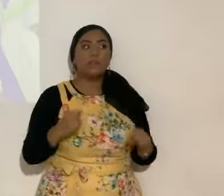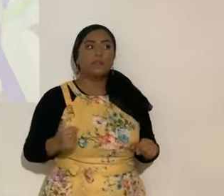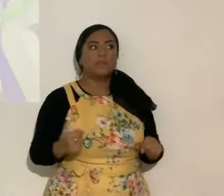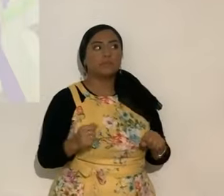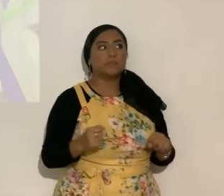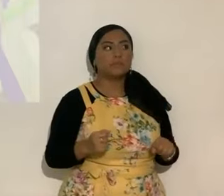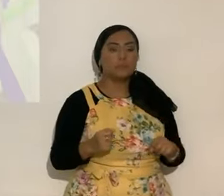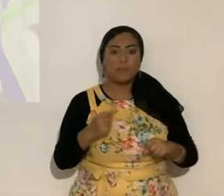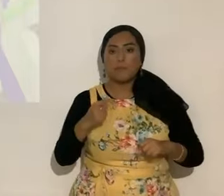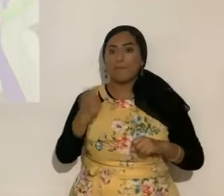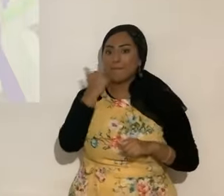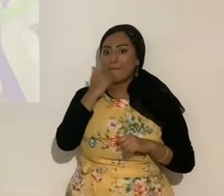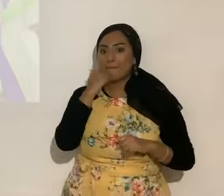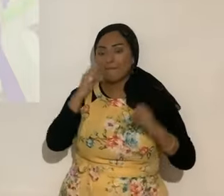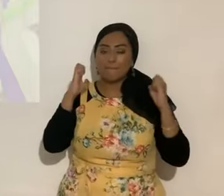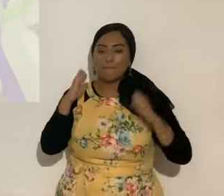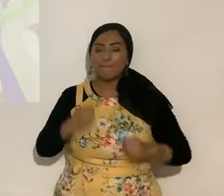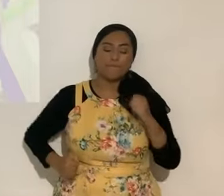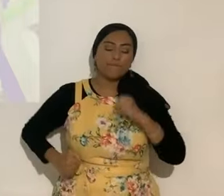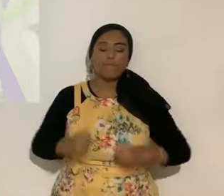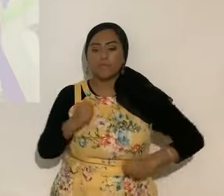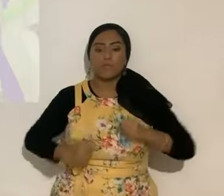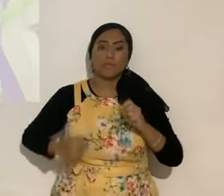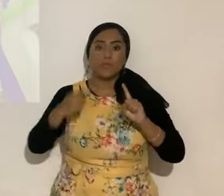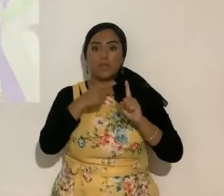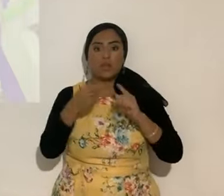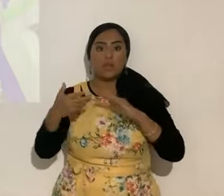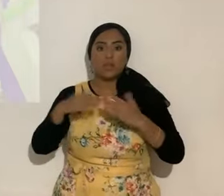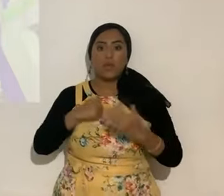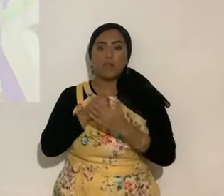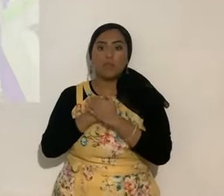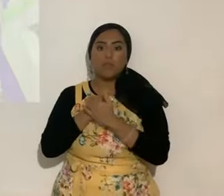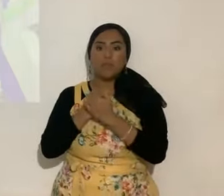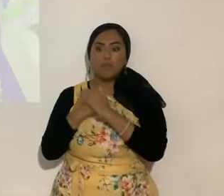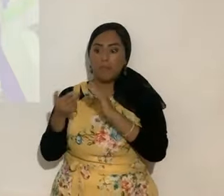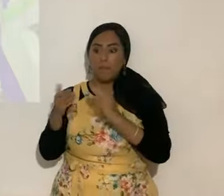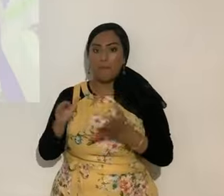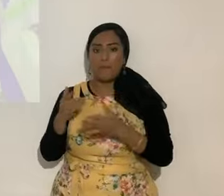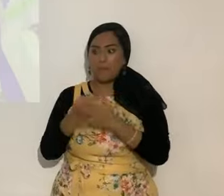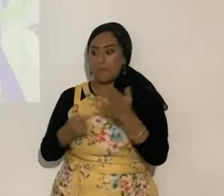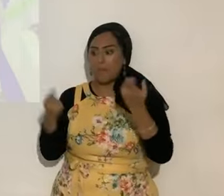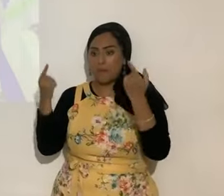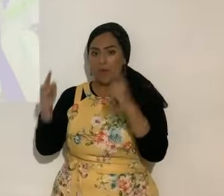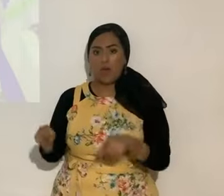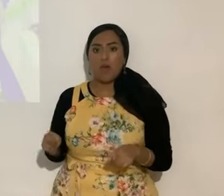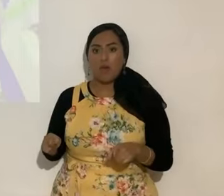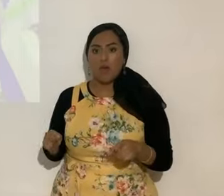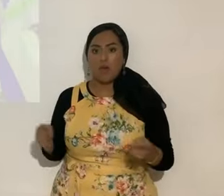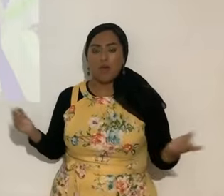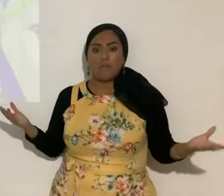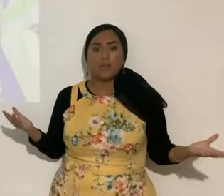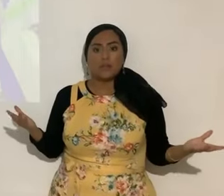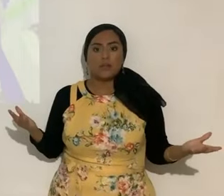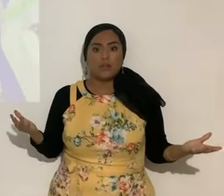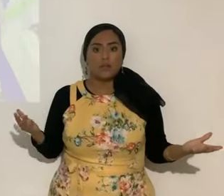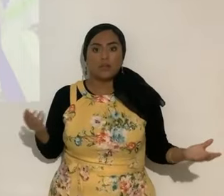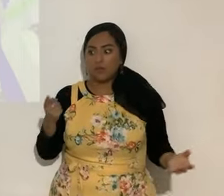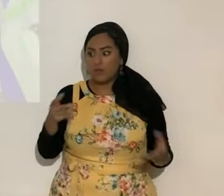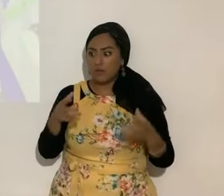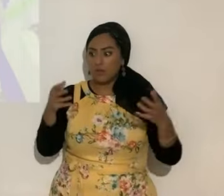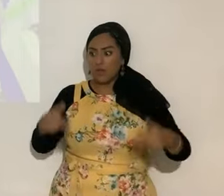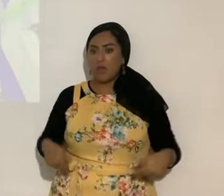yendo a hacer reporte, murió de un infarto, ¿qué pasó ahí? ¿qué? si era